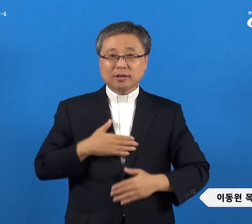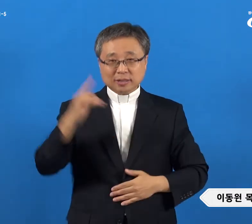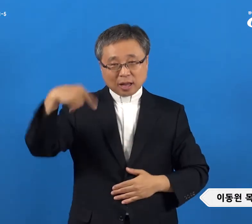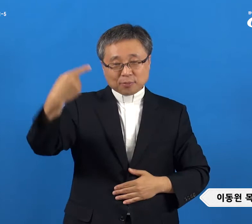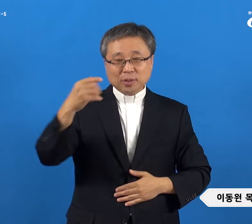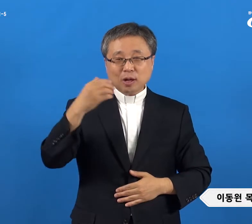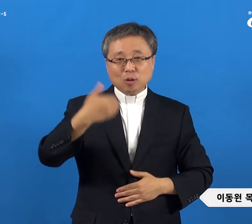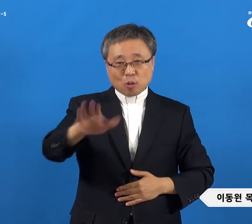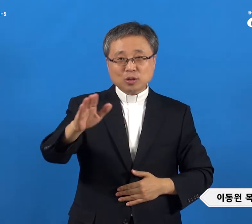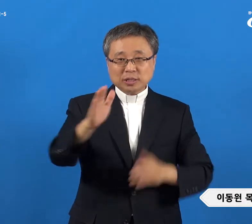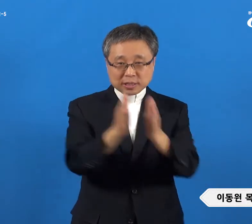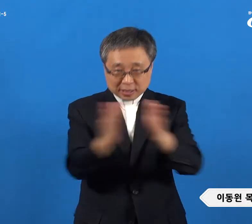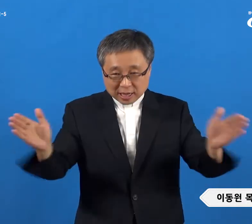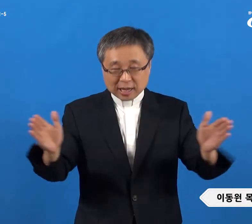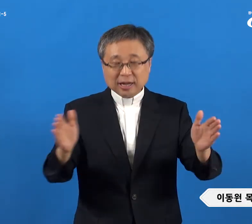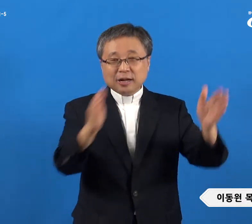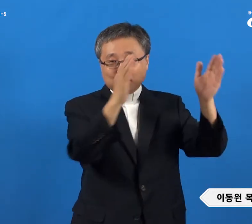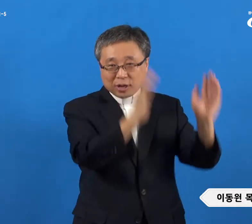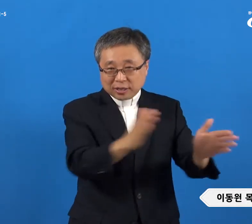해봐요. 시작.